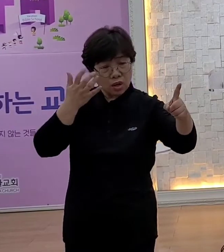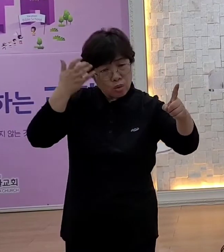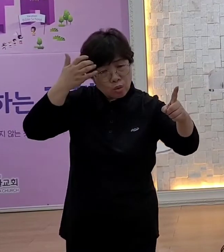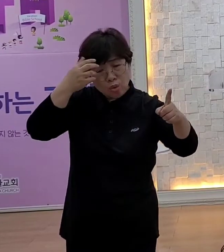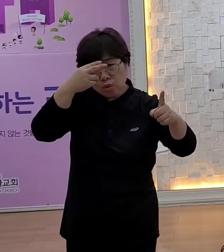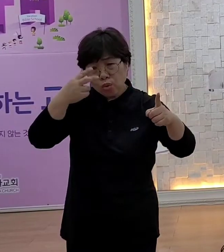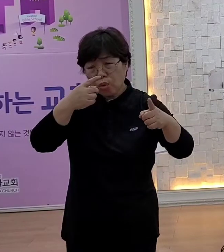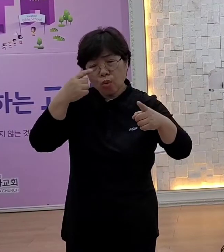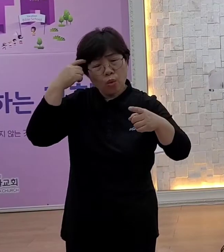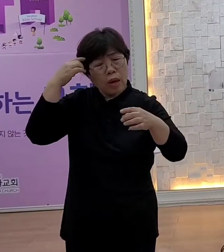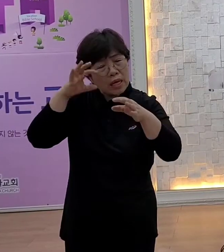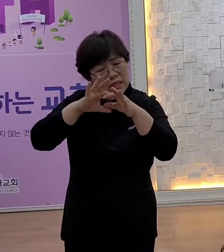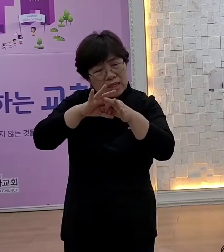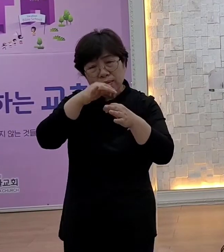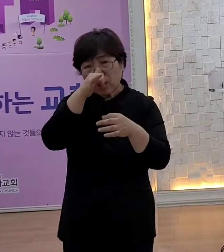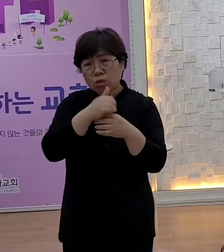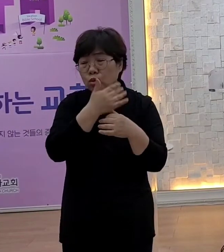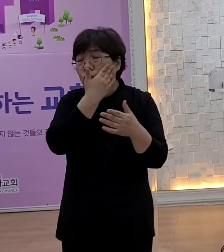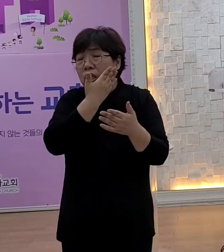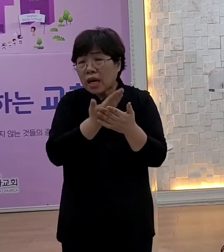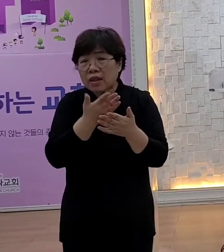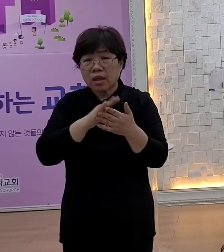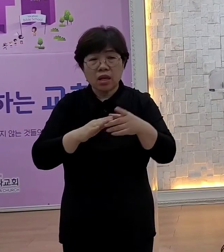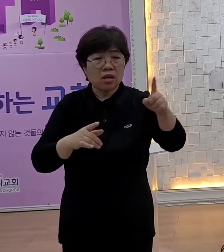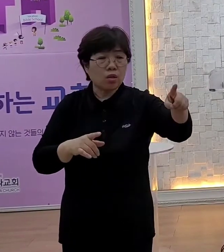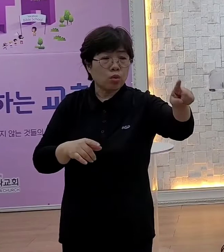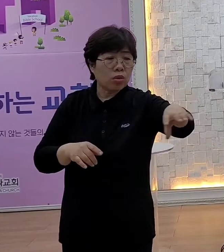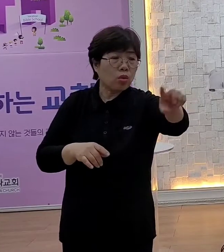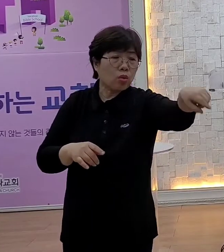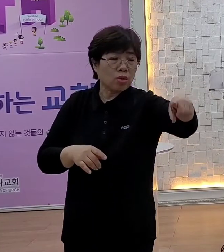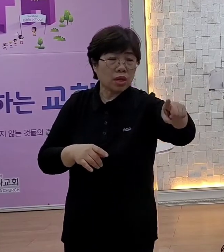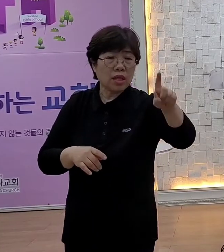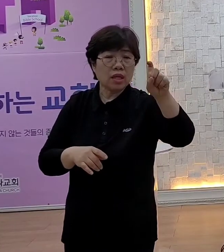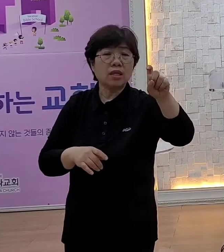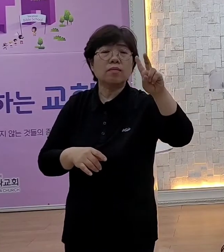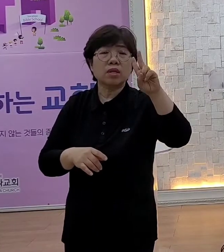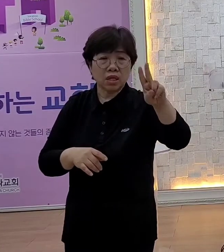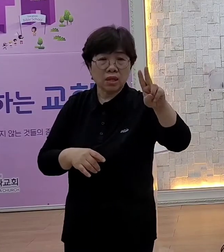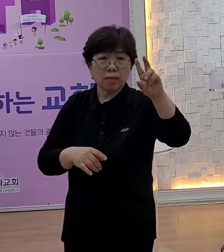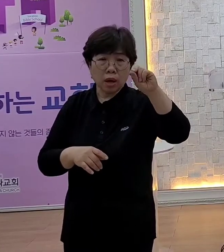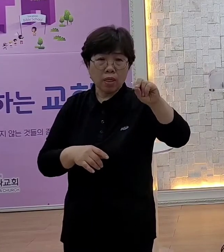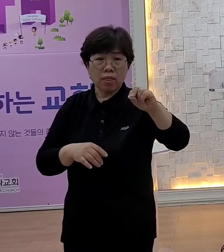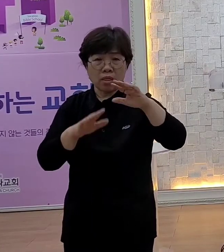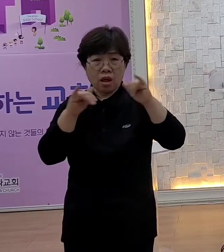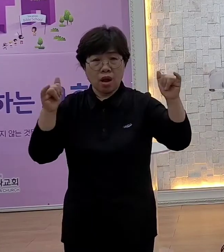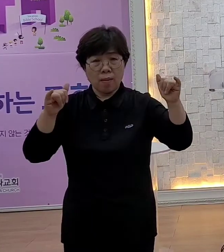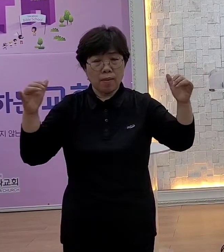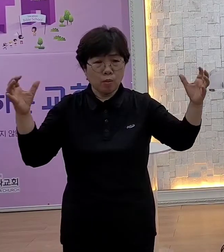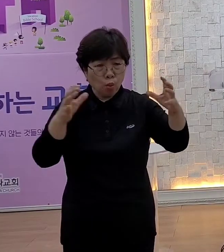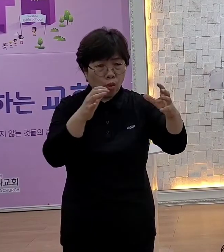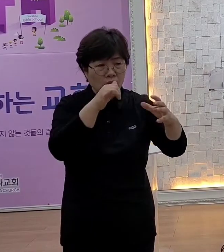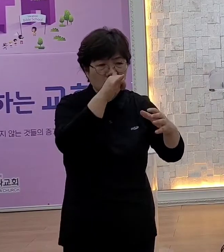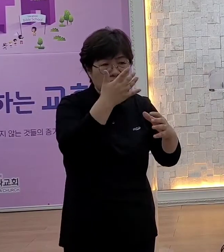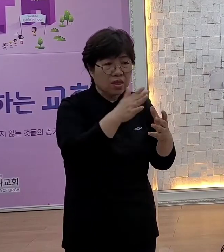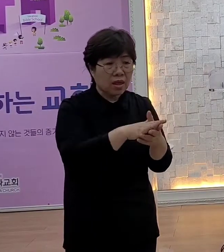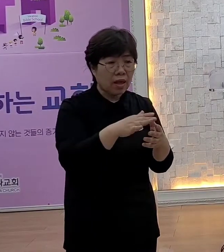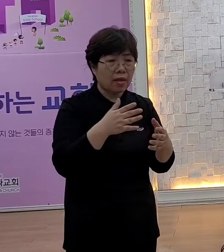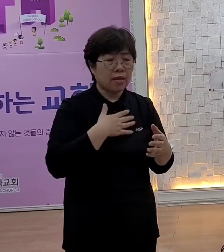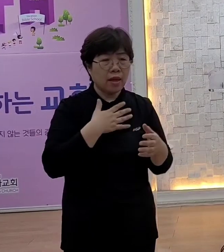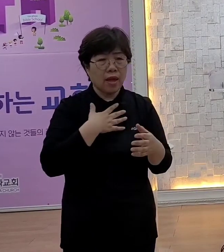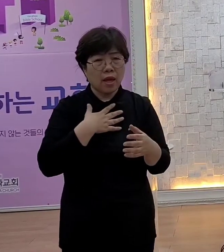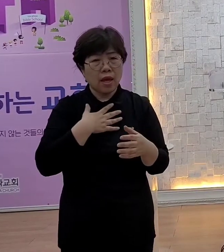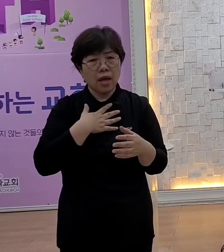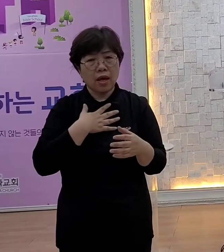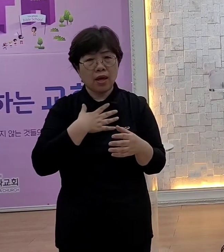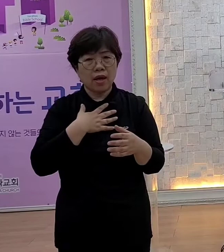이렇게 관심이 있는데 거기에 12만 명이 모여 있잖아. 그 많은 사람들이 모여 있는 곳이라면 내